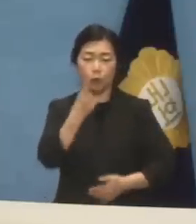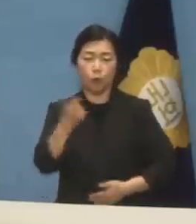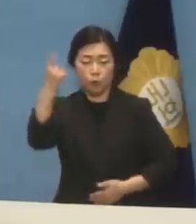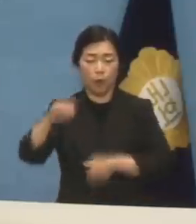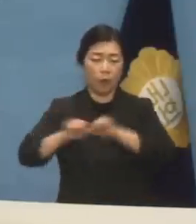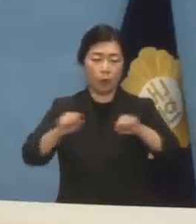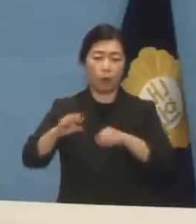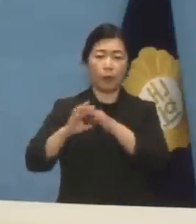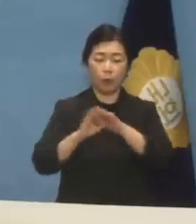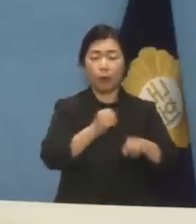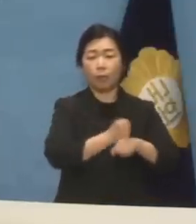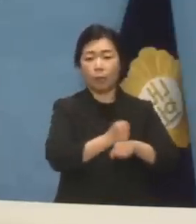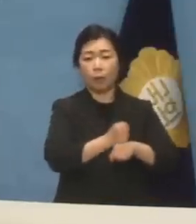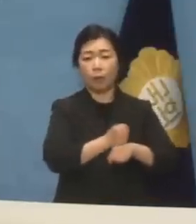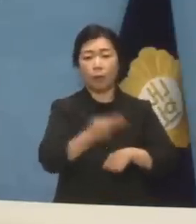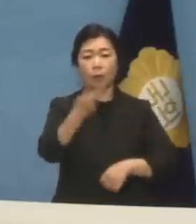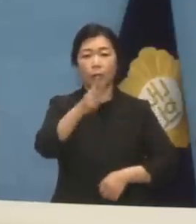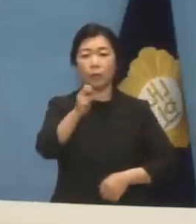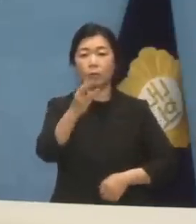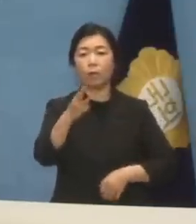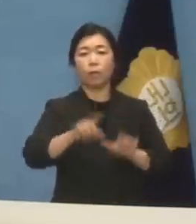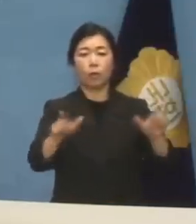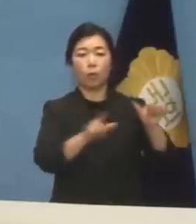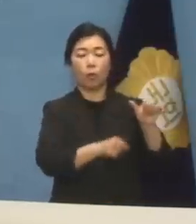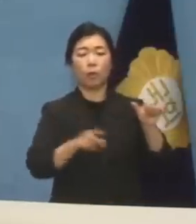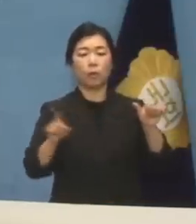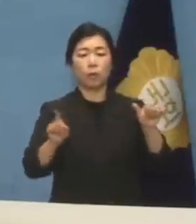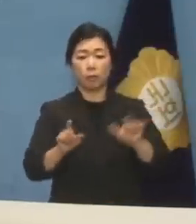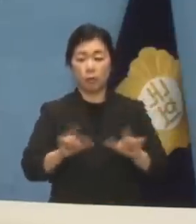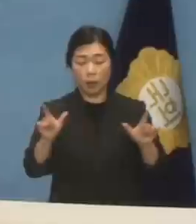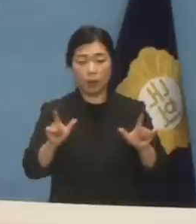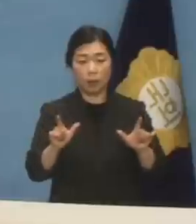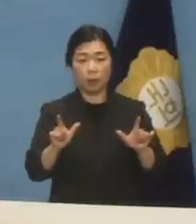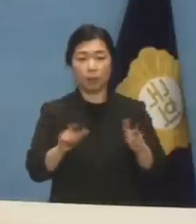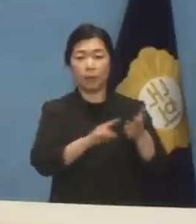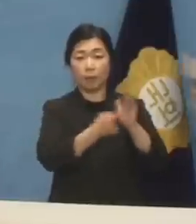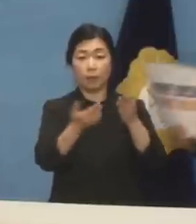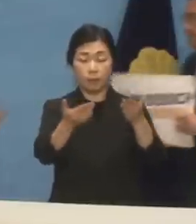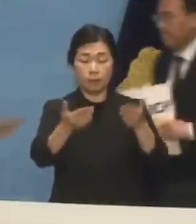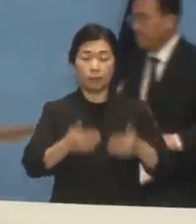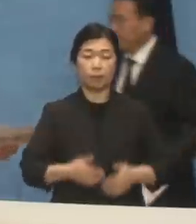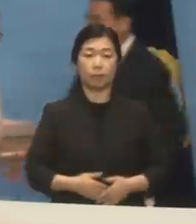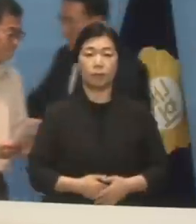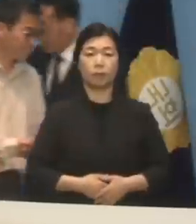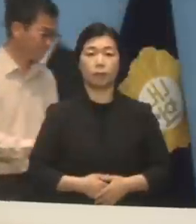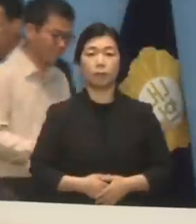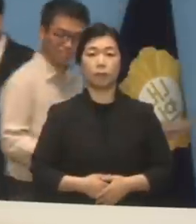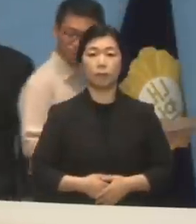것입니다. 2023년 5월 10일 촛불행동 민생경제연구소.